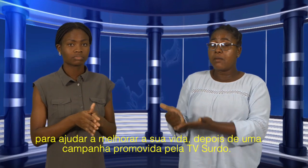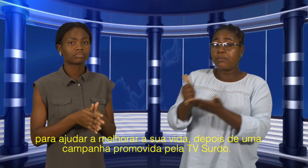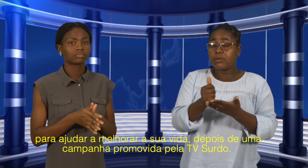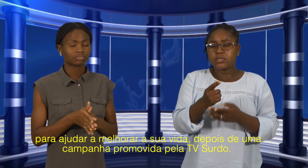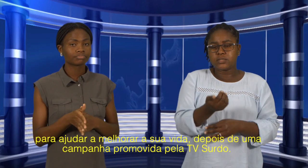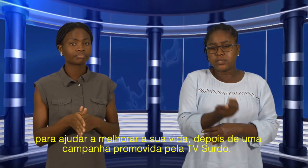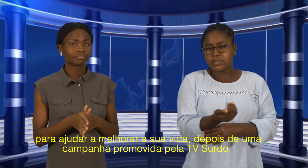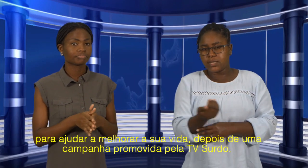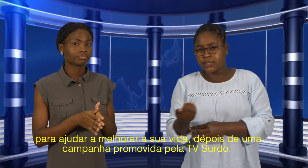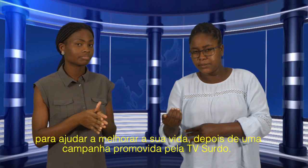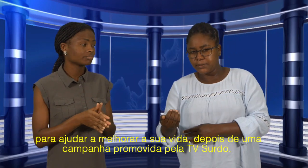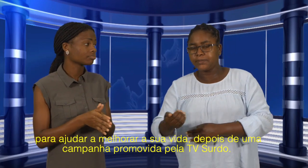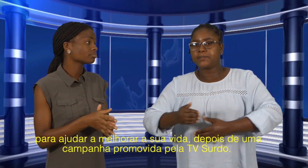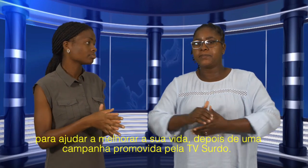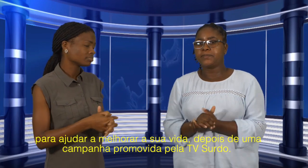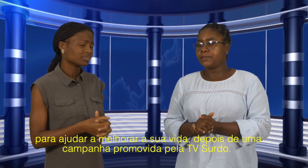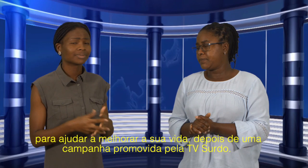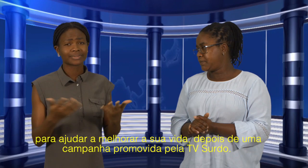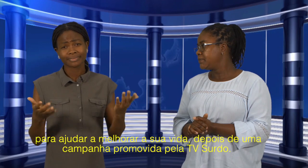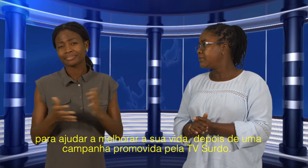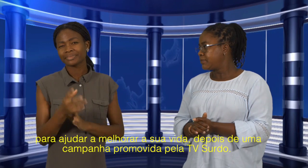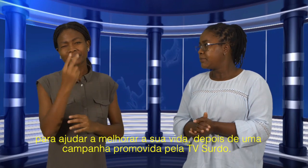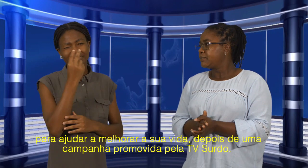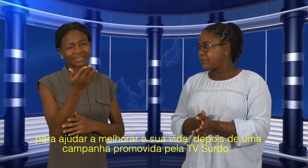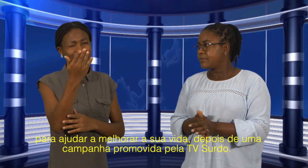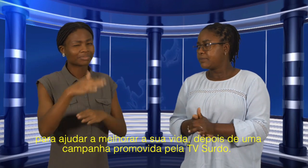depois de uma campanha promovida pela TV Surdo.